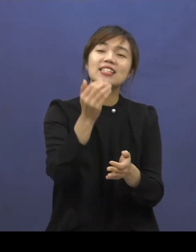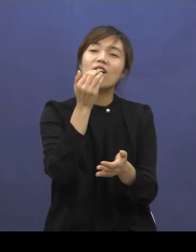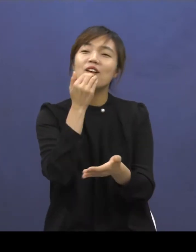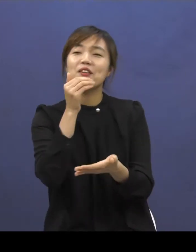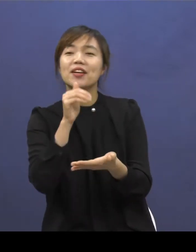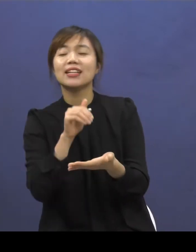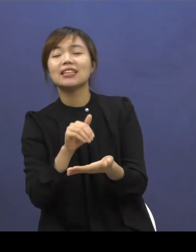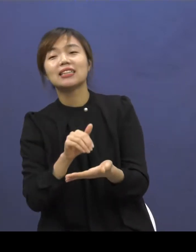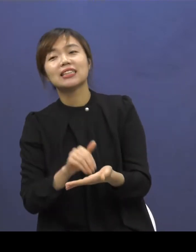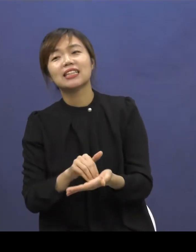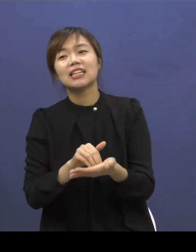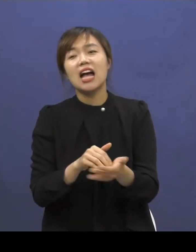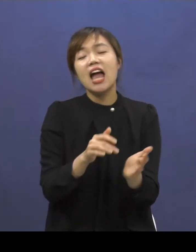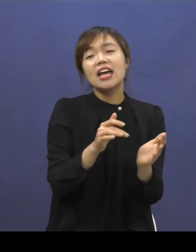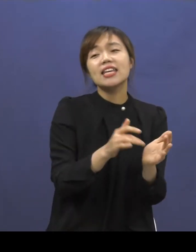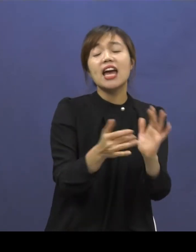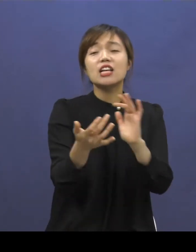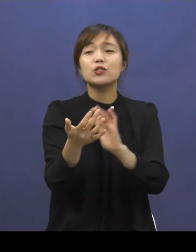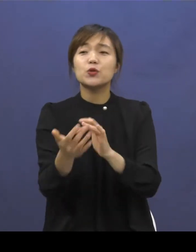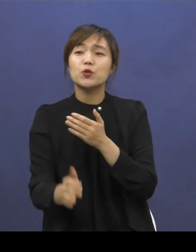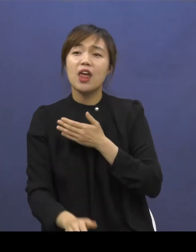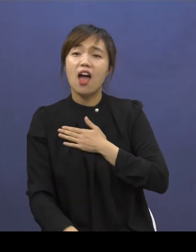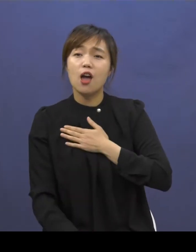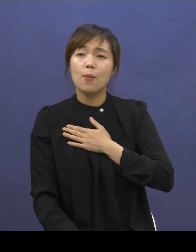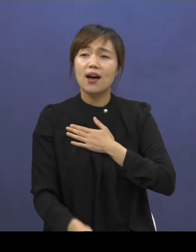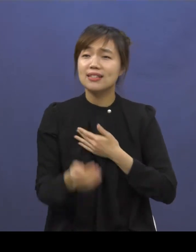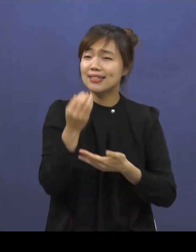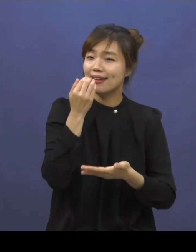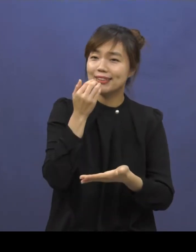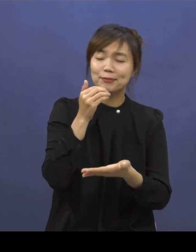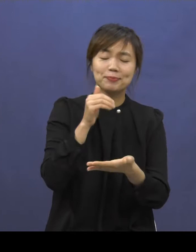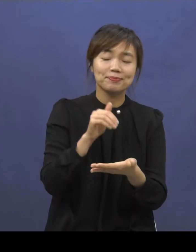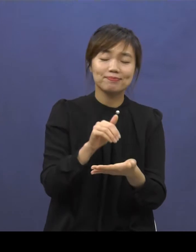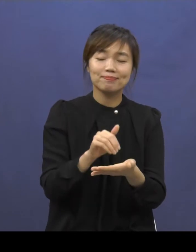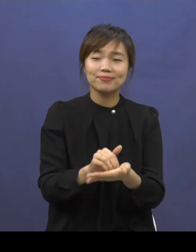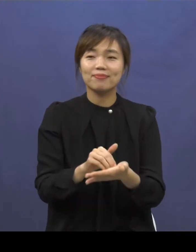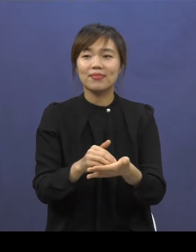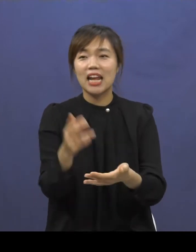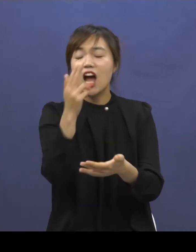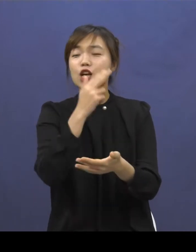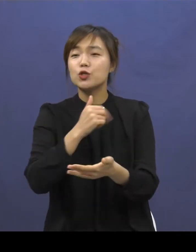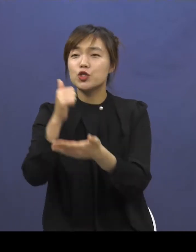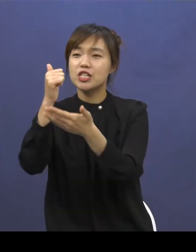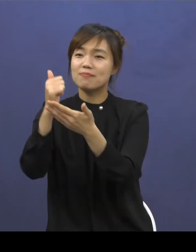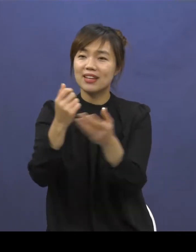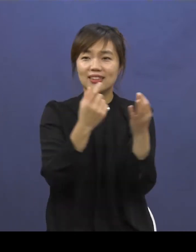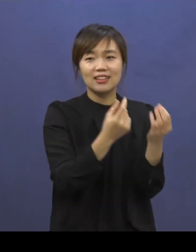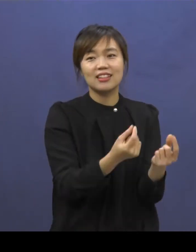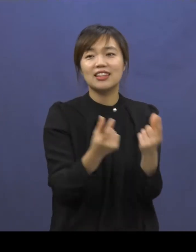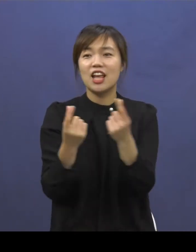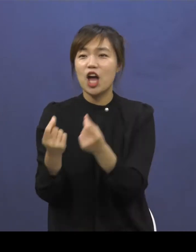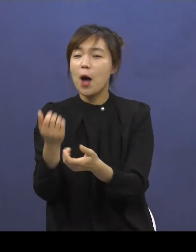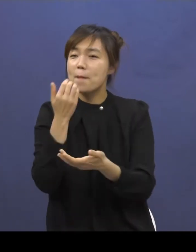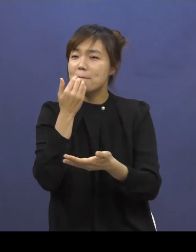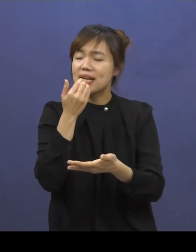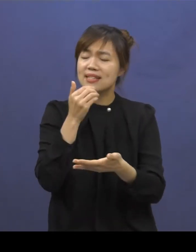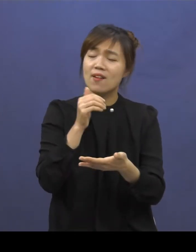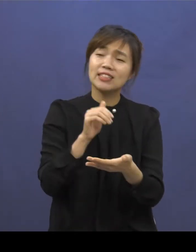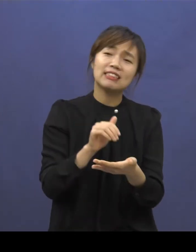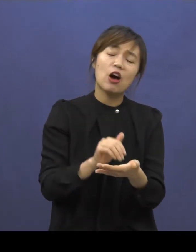반성 예수 내 반성 주님 같은